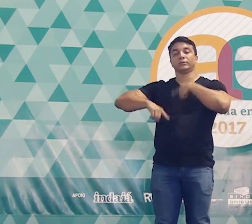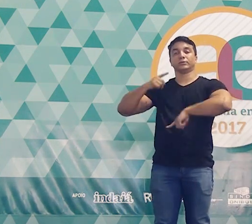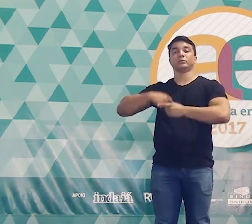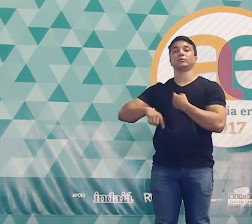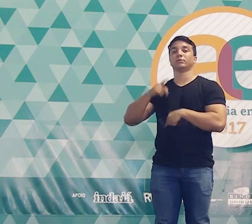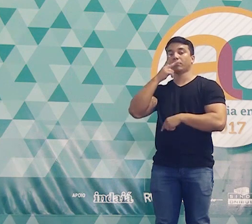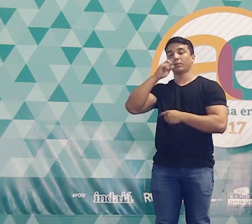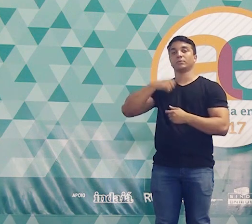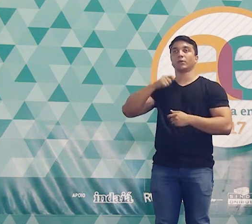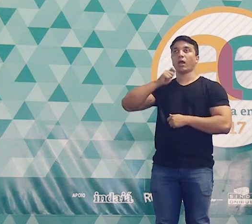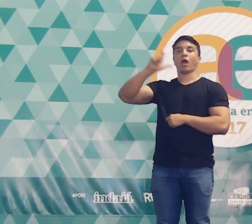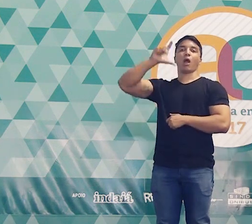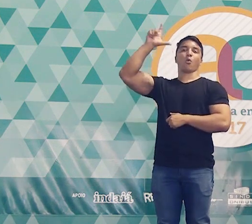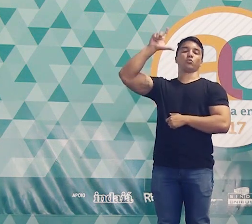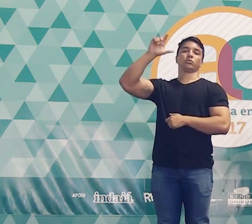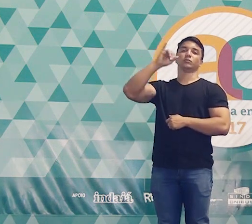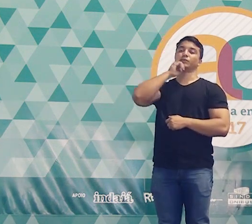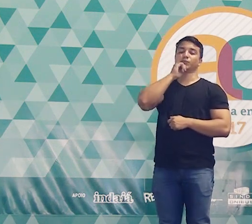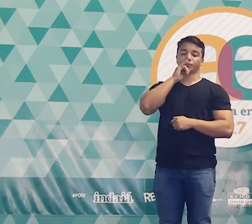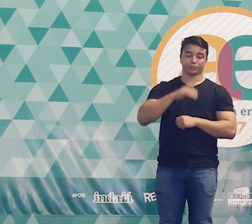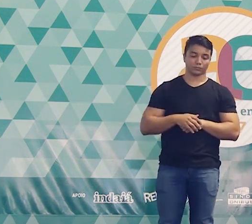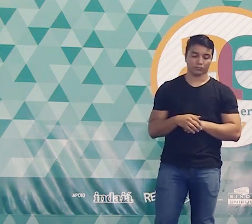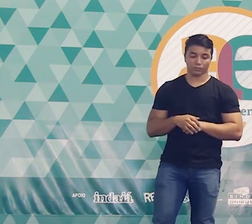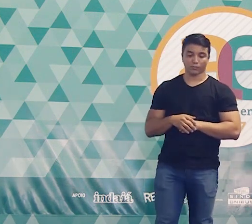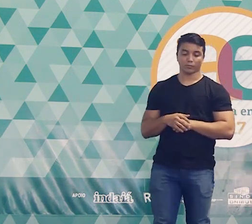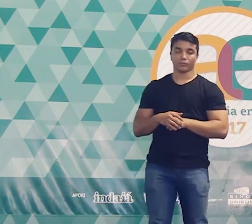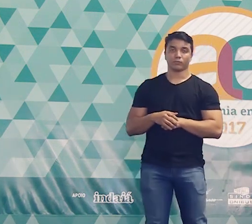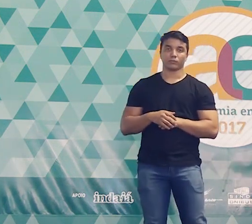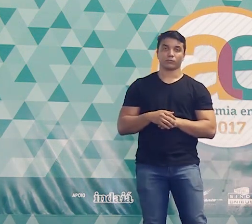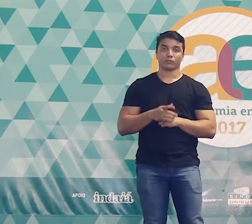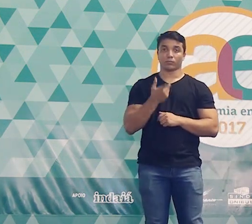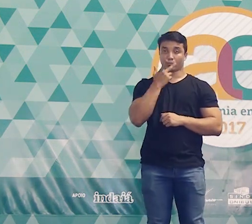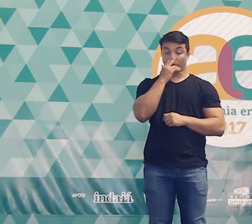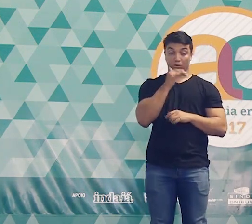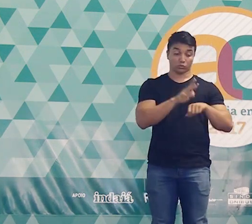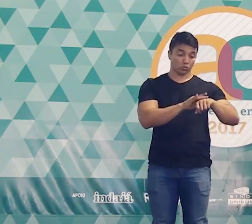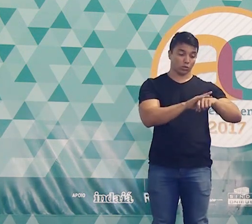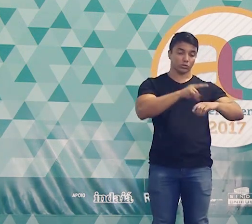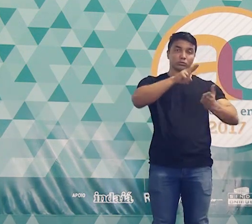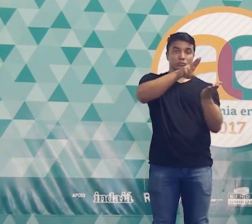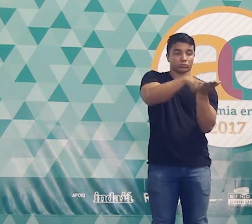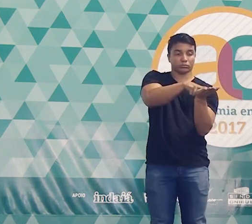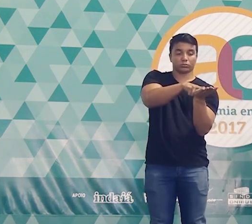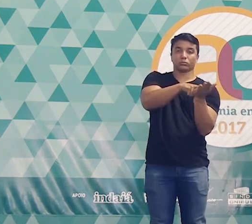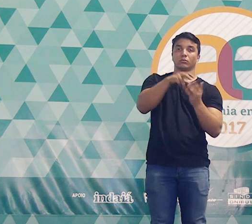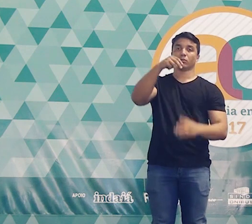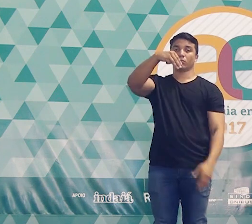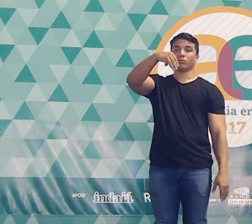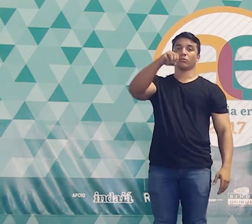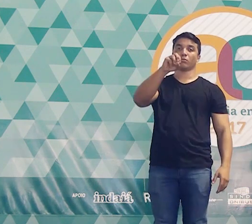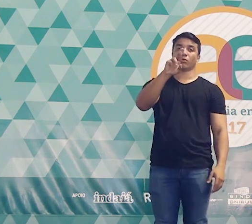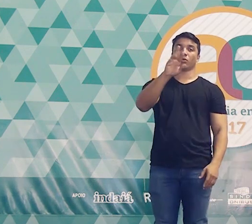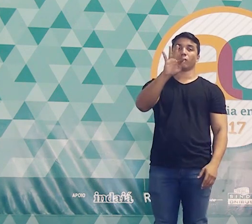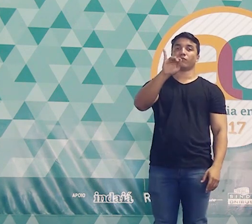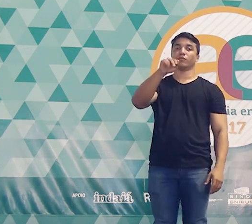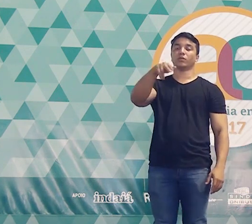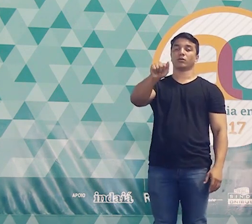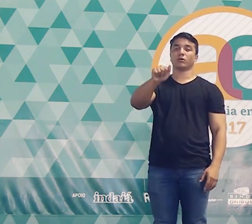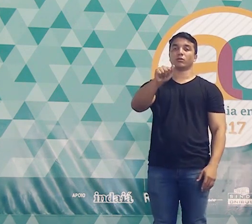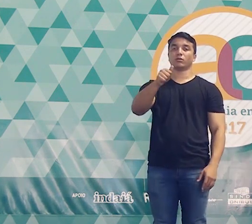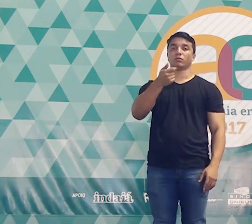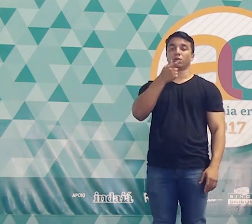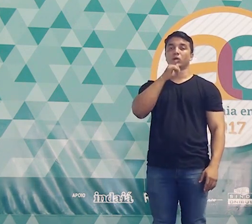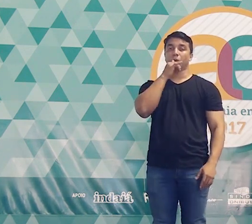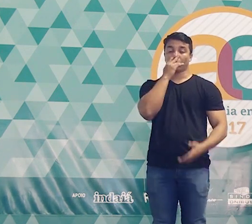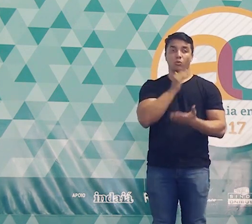dose fica cada vez mais alta. Por exemplo, quando a pessoa está doente terminal, muitas vezes se dá morfina à pessoa. E a morfina, por exemplo,